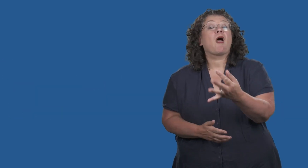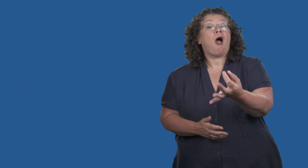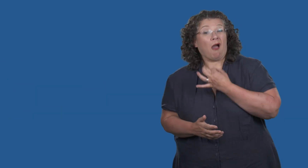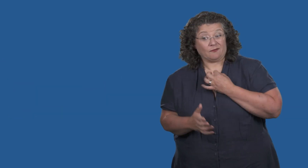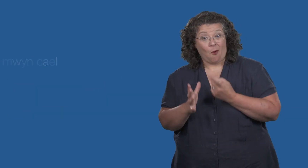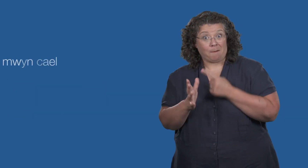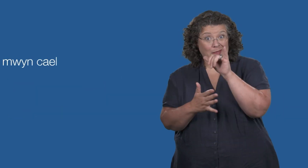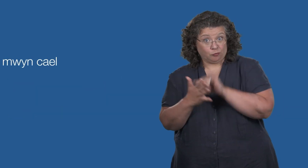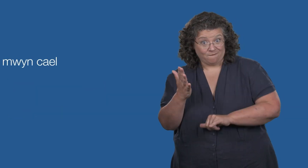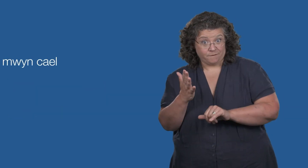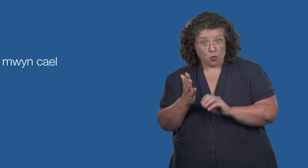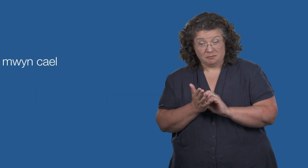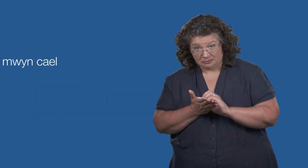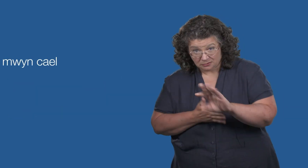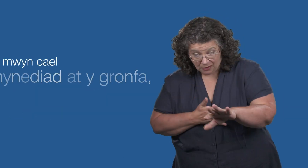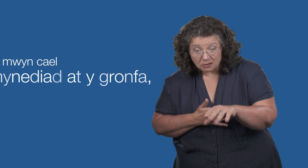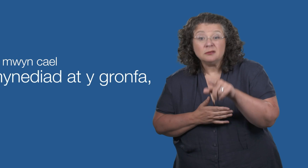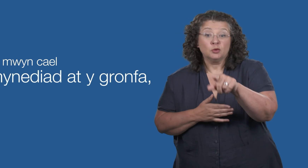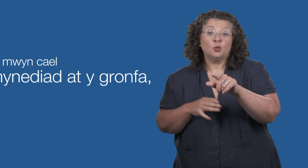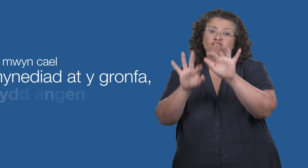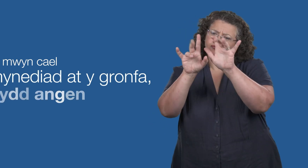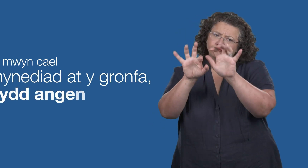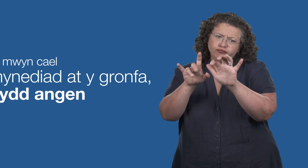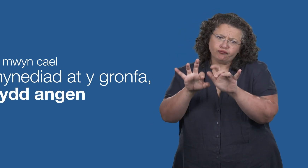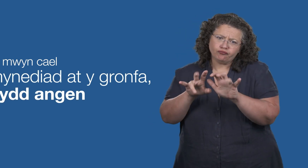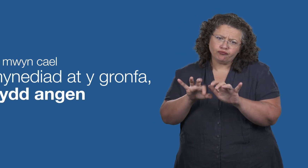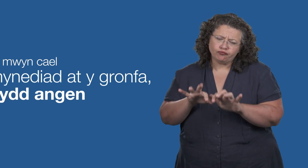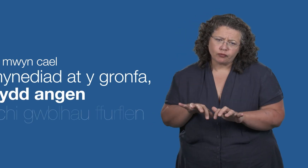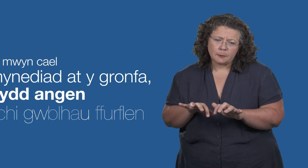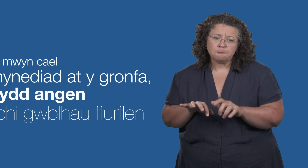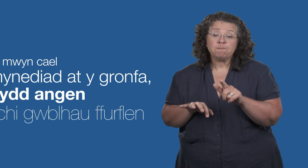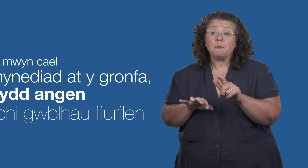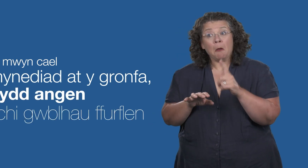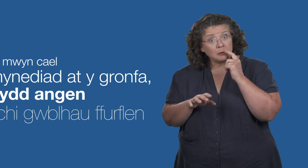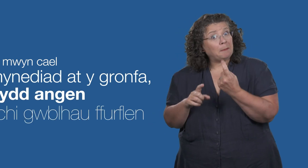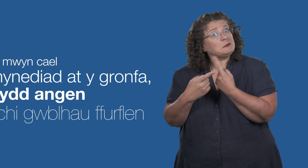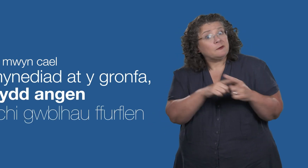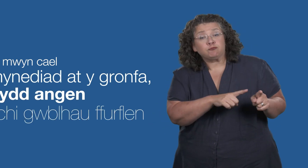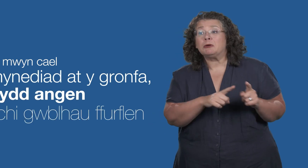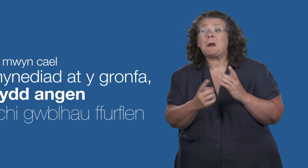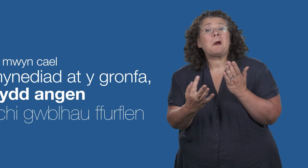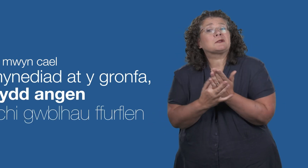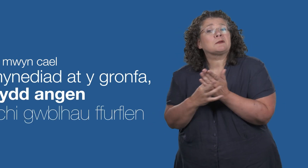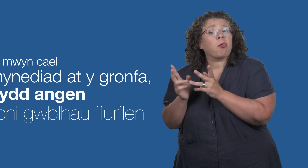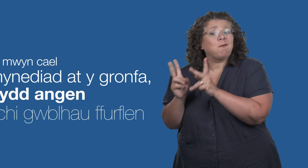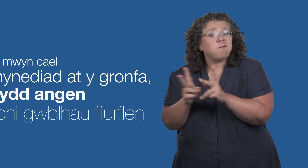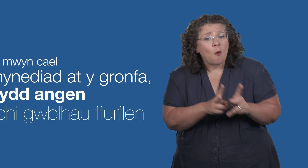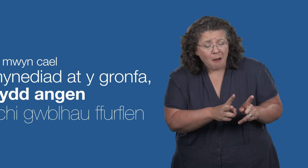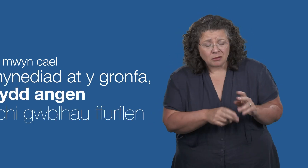I wneud cais am gymorth gan y Cronfa, gofynnir i chi gwblhau ffurflen gais. Gellir